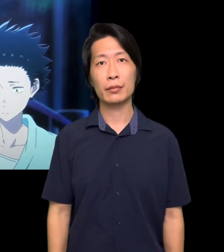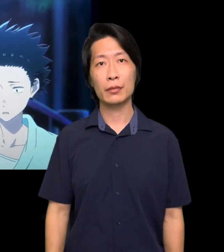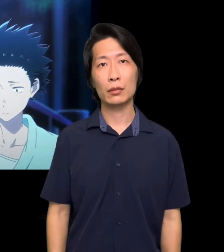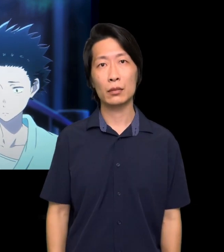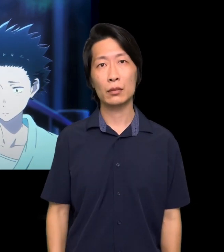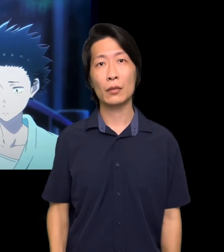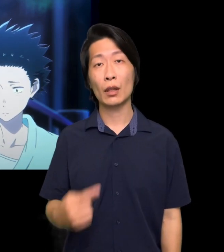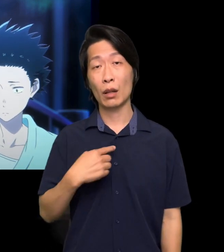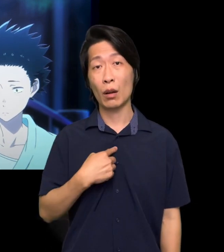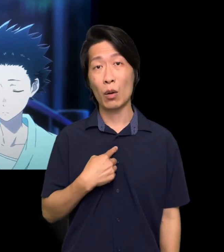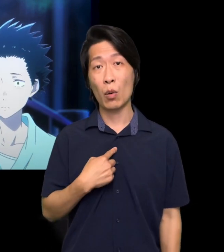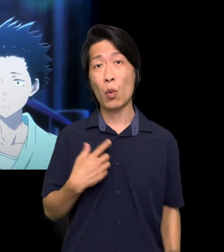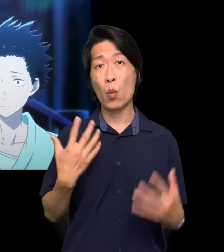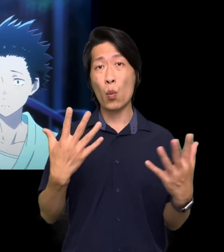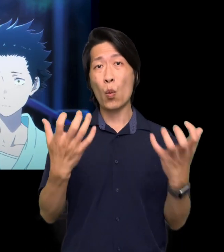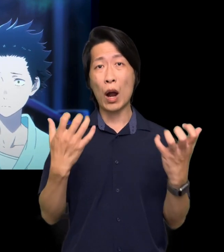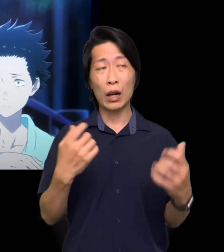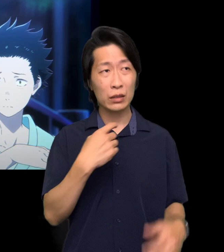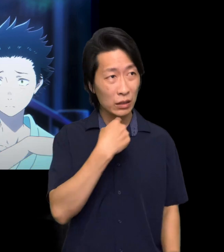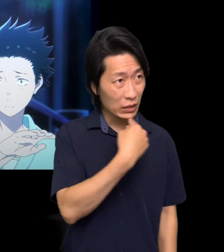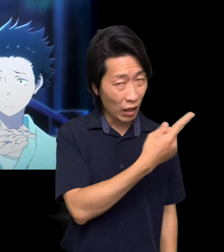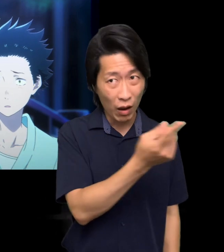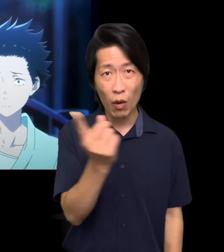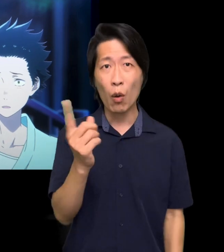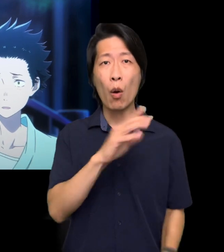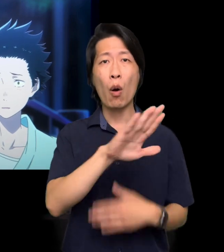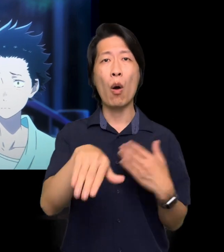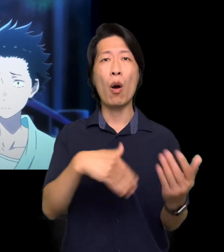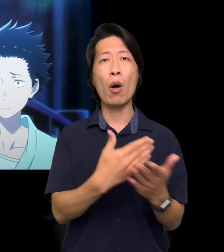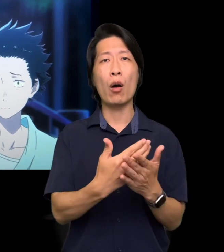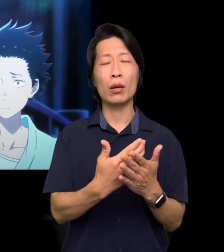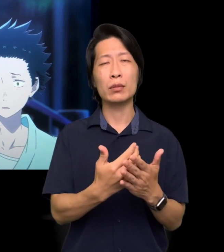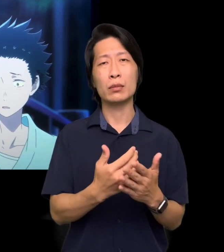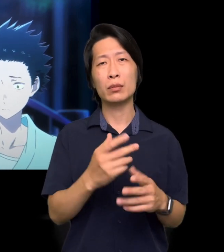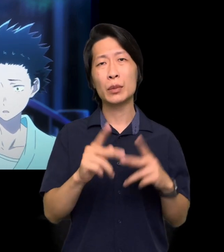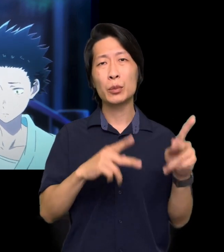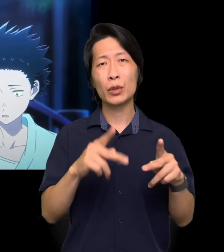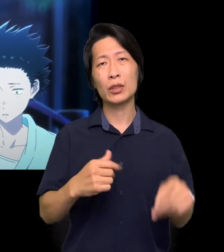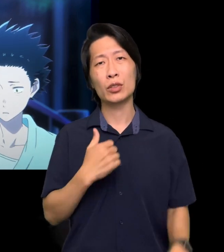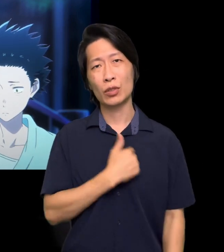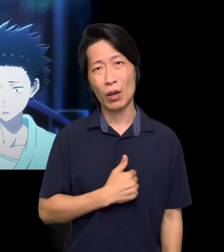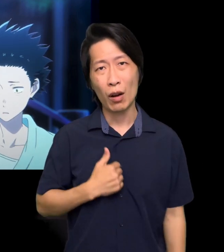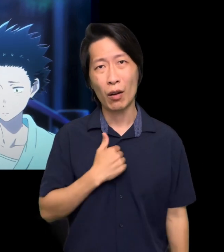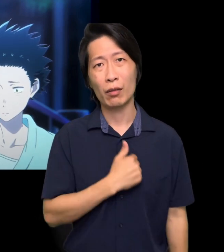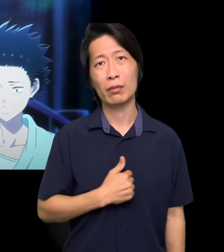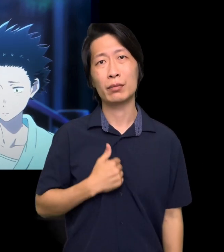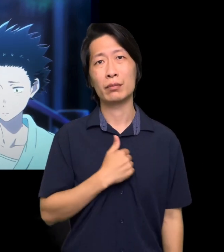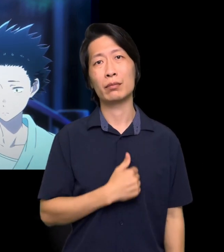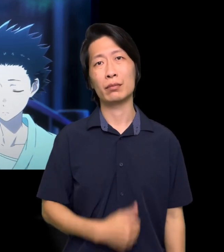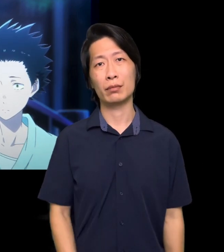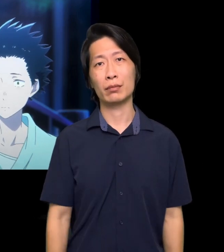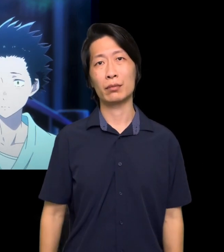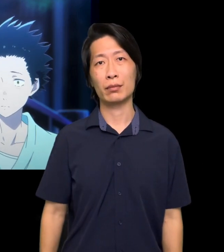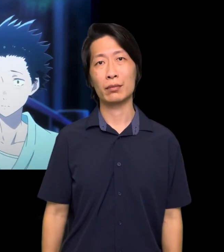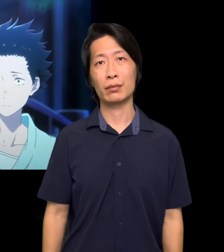たい。 I want to apologize to everyone.